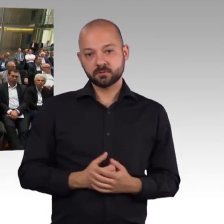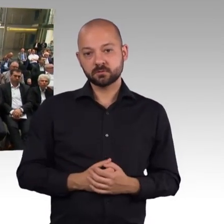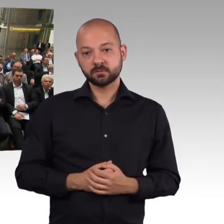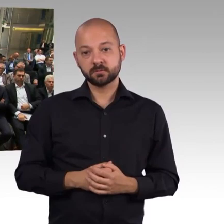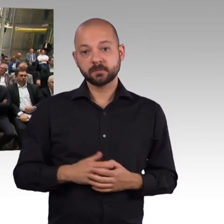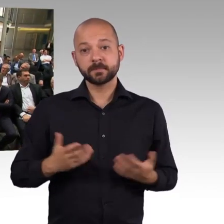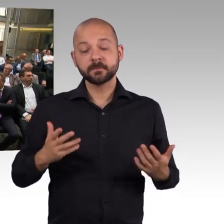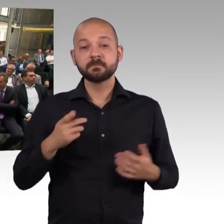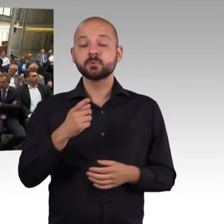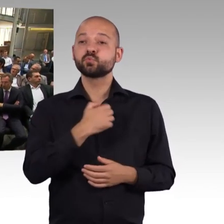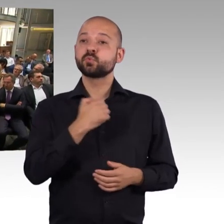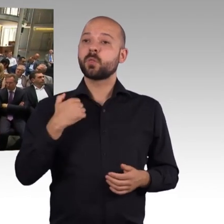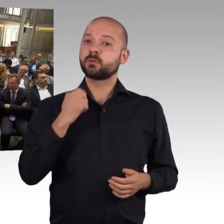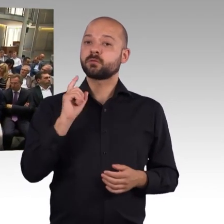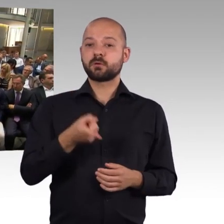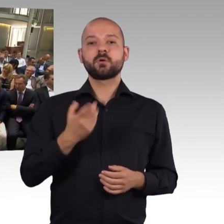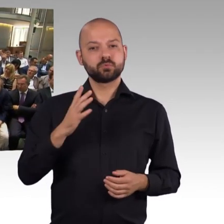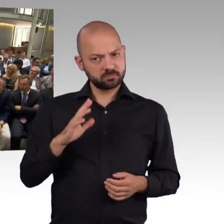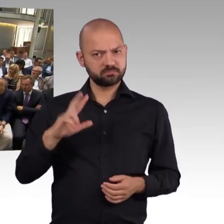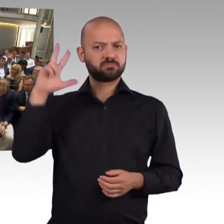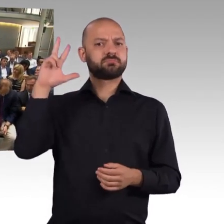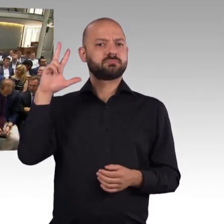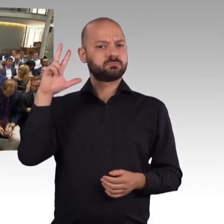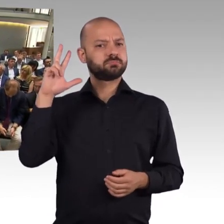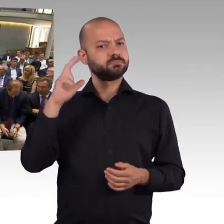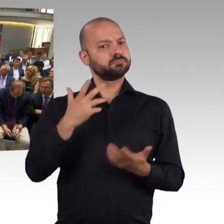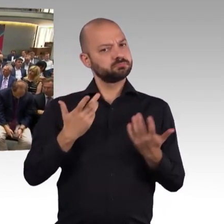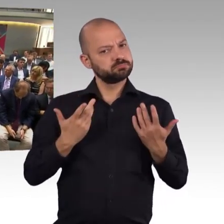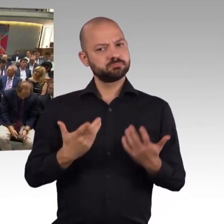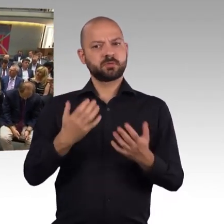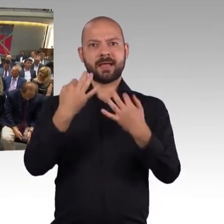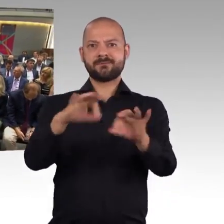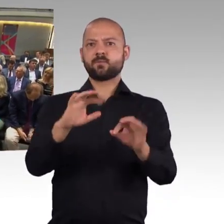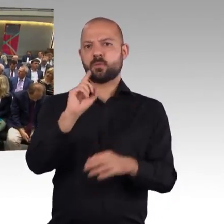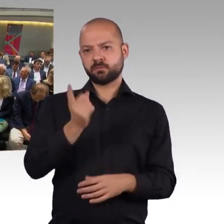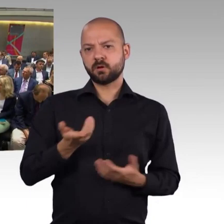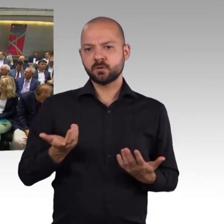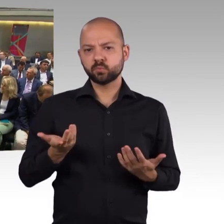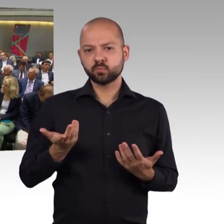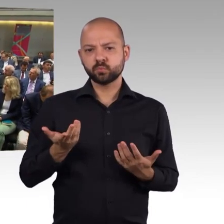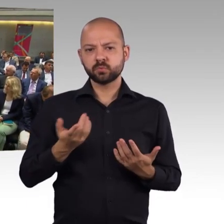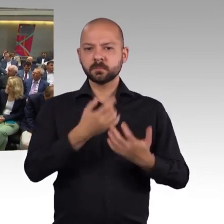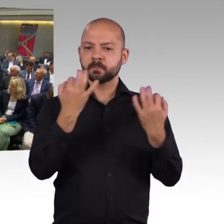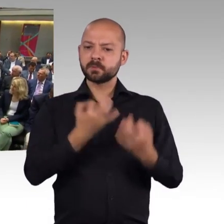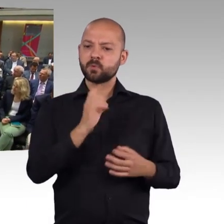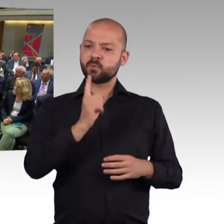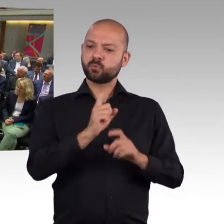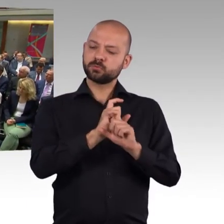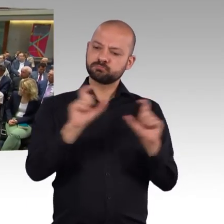personelle Vollausstattung, um ihren Auftrag erfüllen zu können. Der fünfjährige Versuch